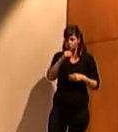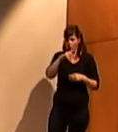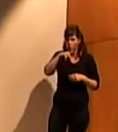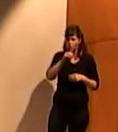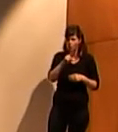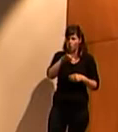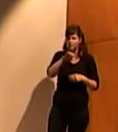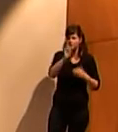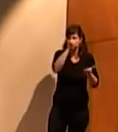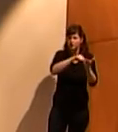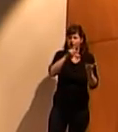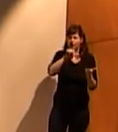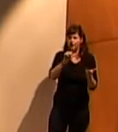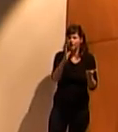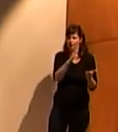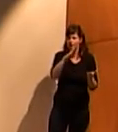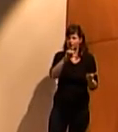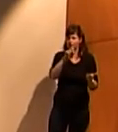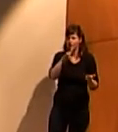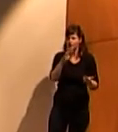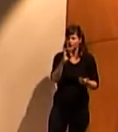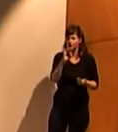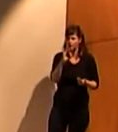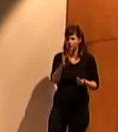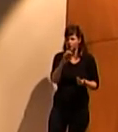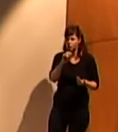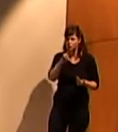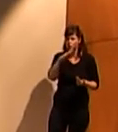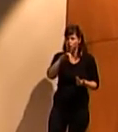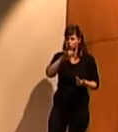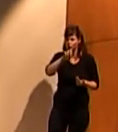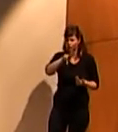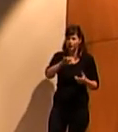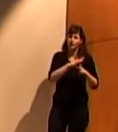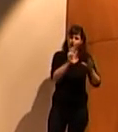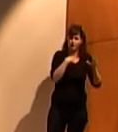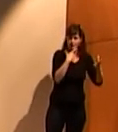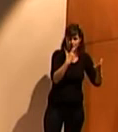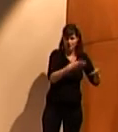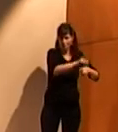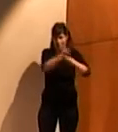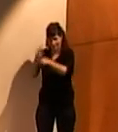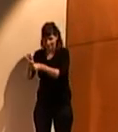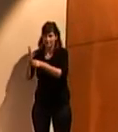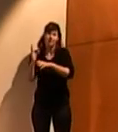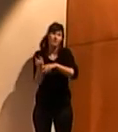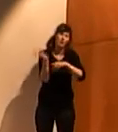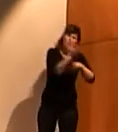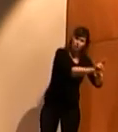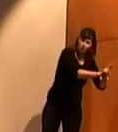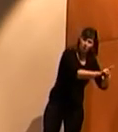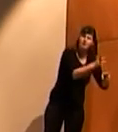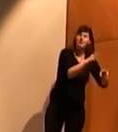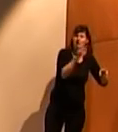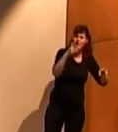ateliers dans de bonnes conditions, et voilà, donc pendant un temps, oui. Bon, conditions climatiques n'étaient